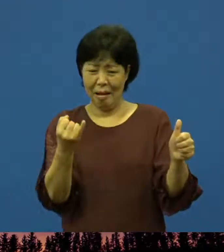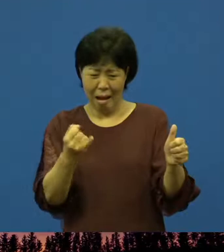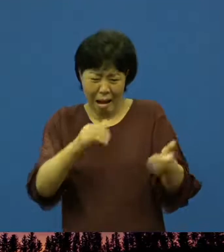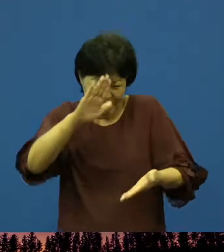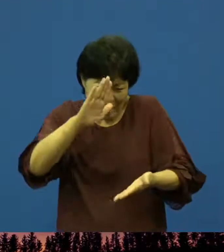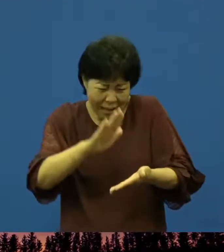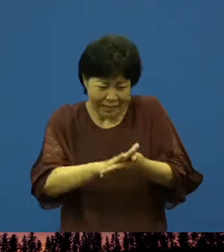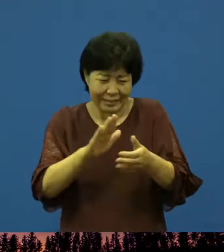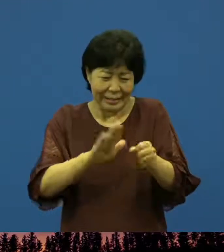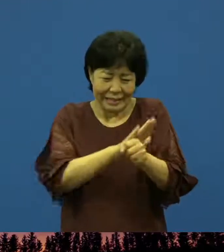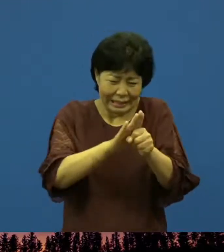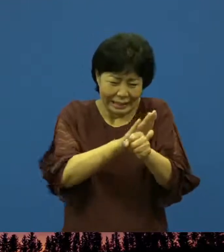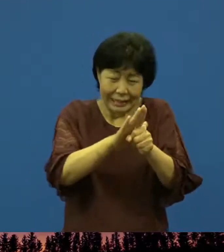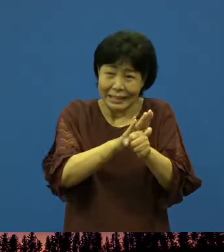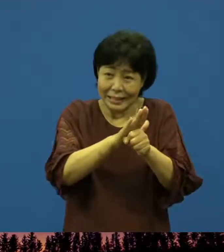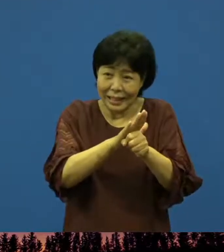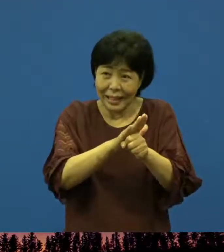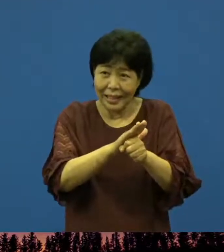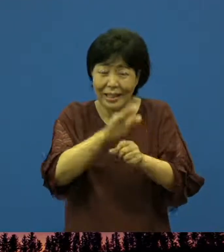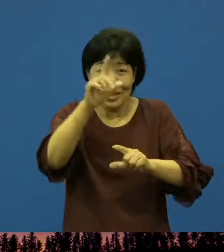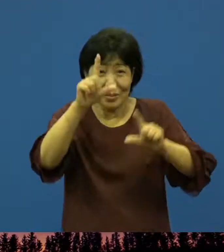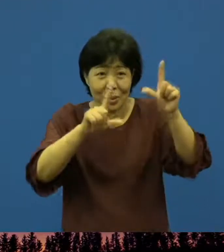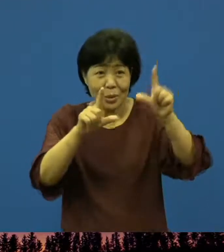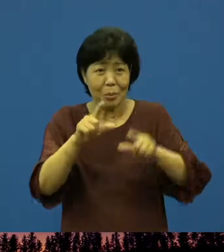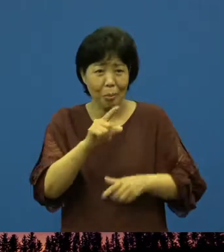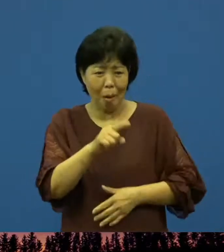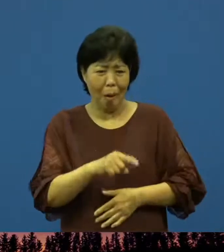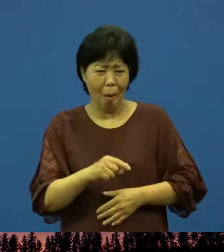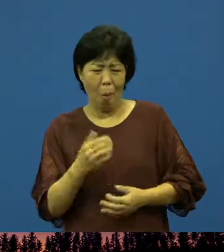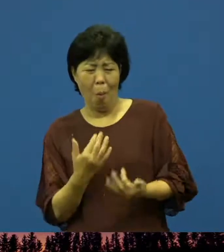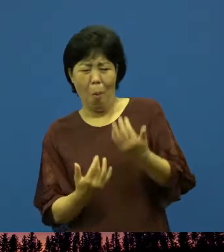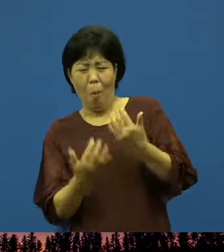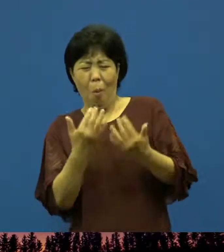젊은 남녀가 그 사랑할 때 보면 강렬하죠.